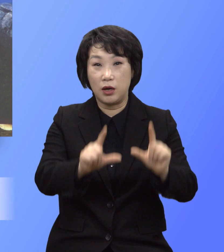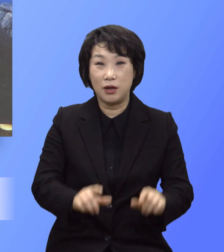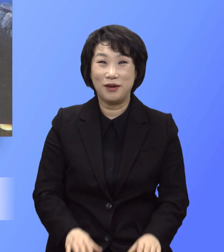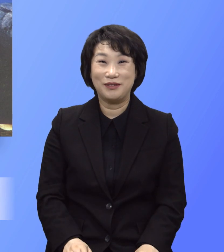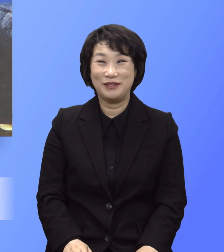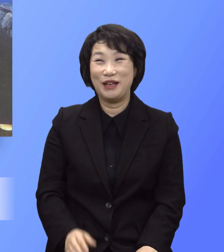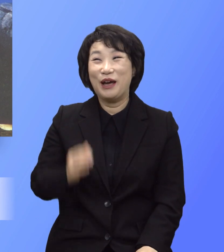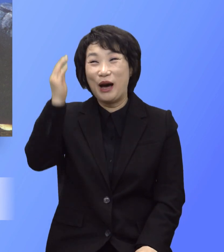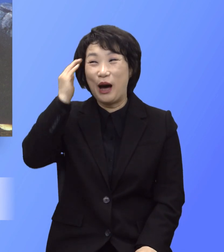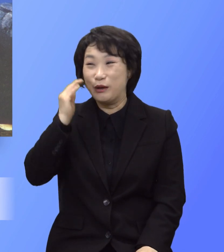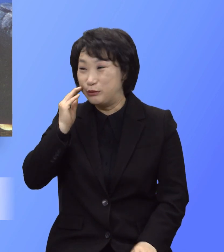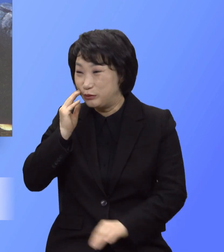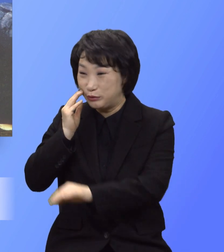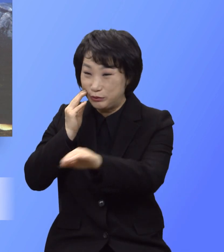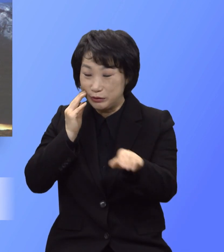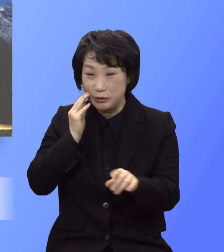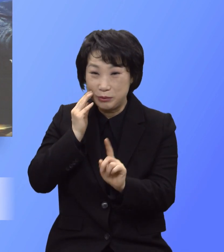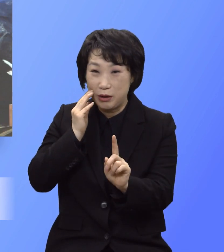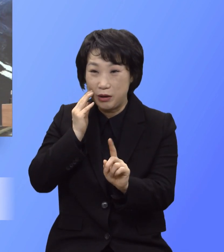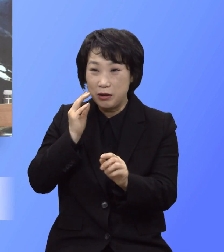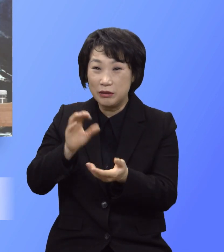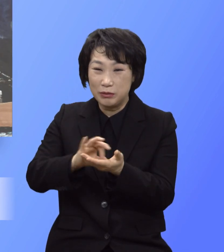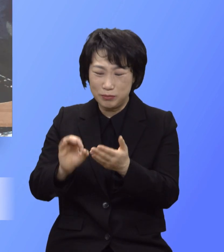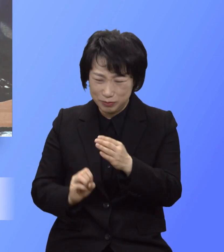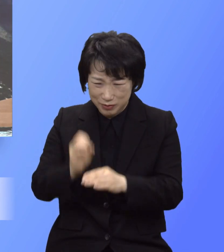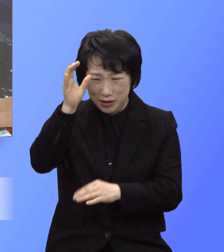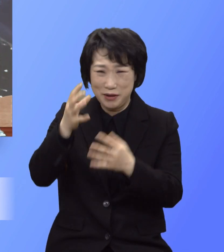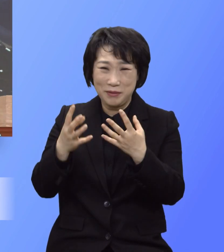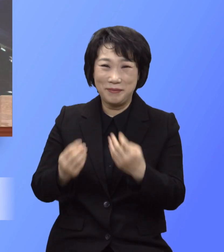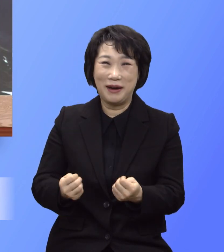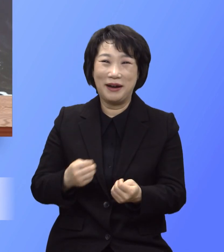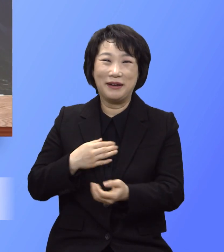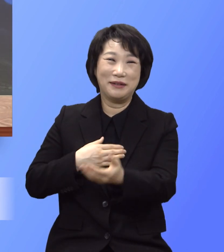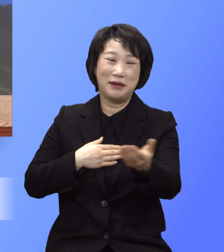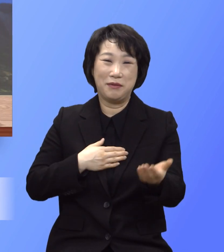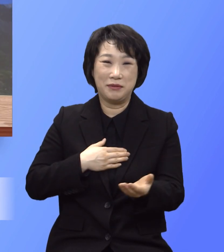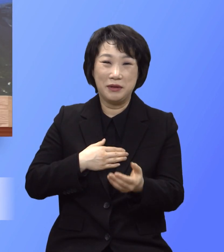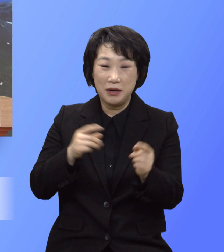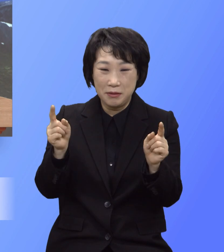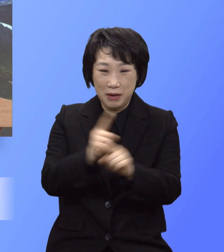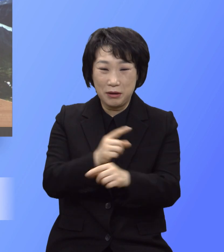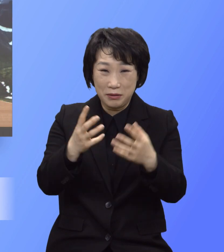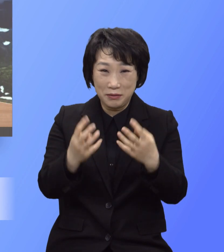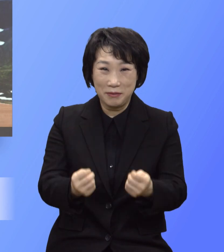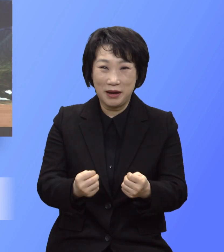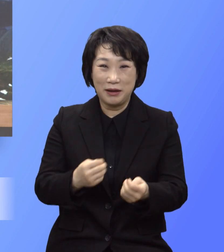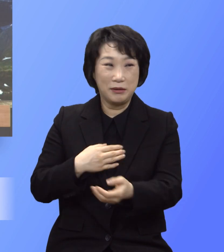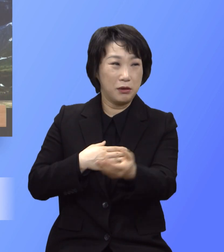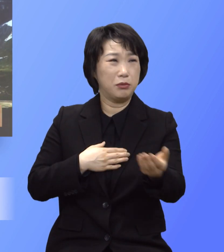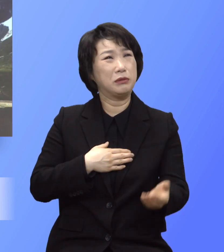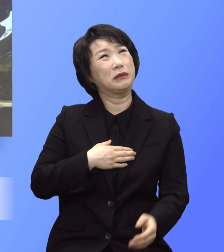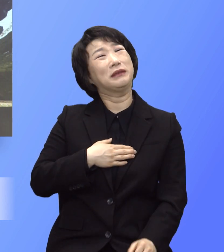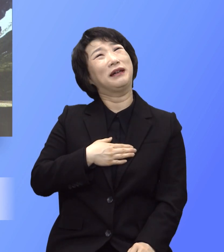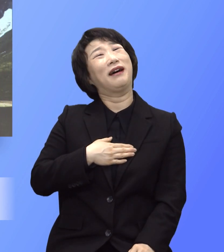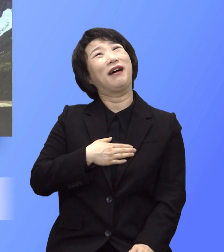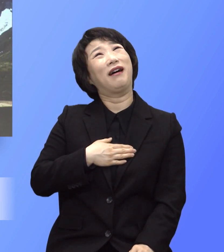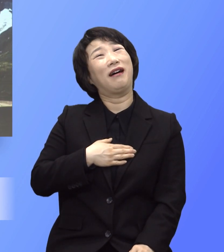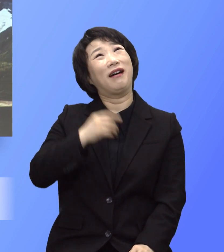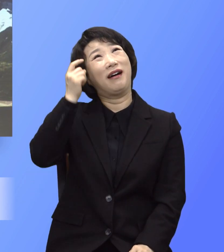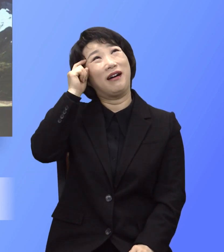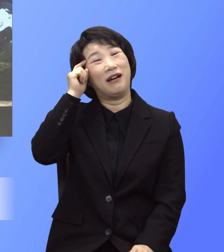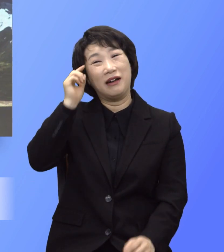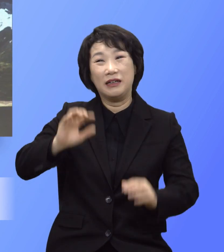우리는 엄청나게 사치가 많고 바꿈이 많고 아마 전